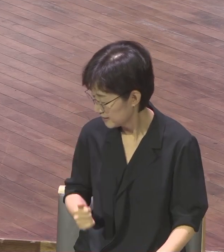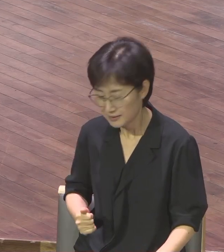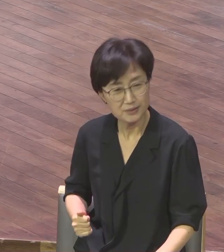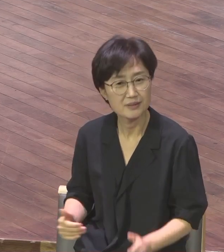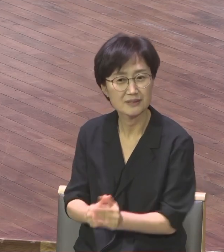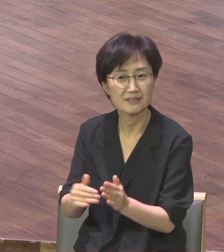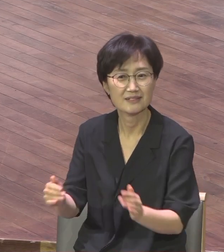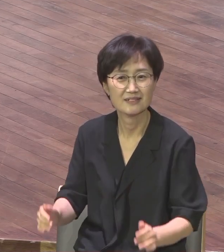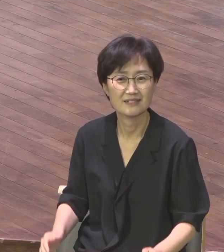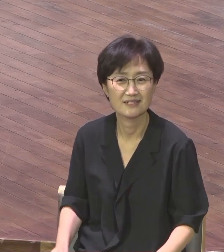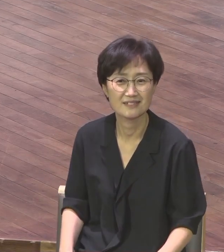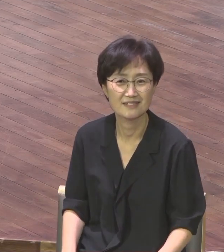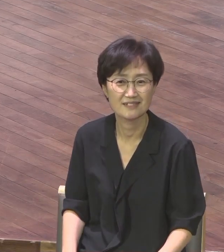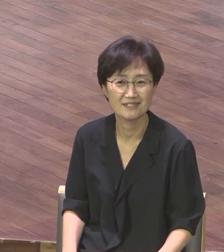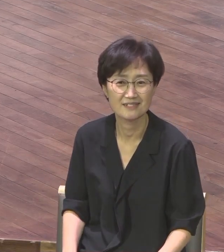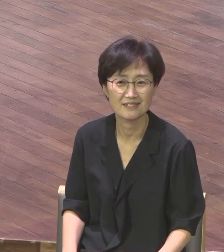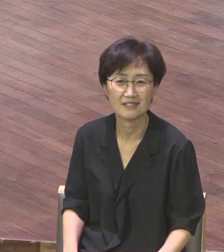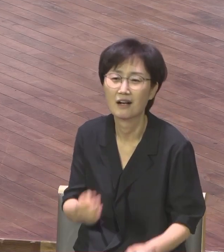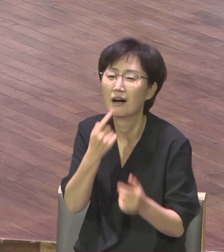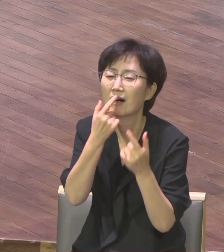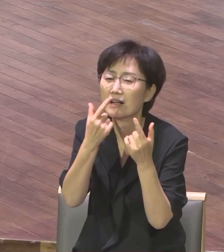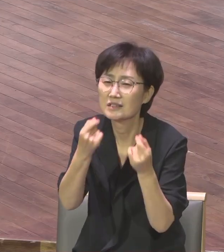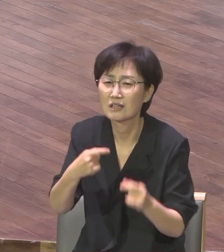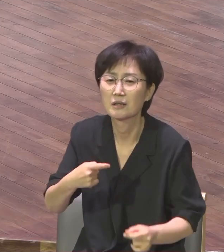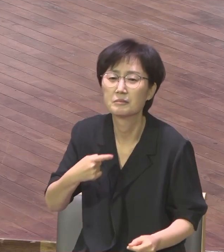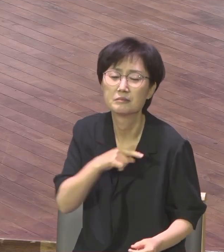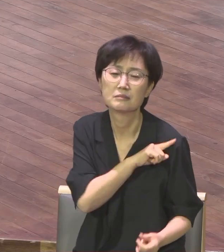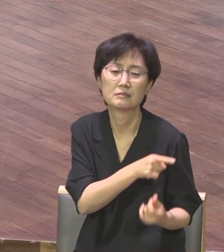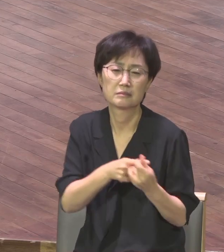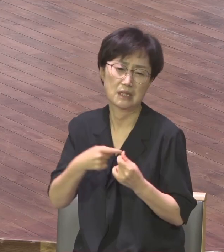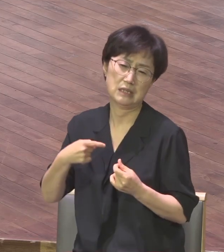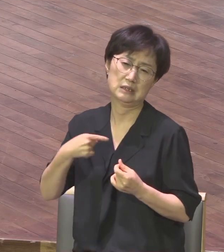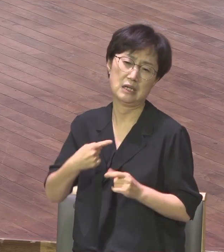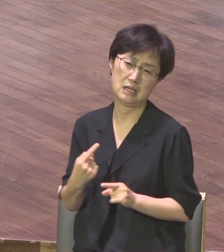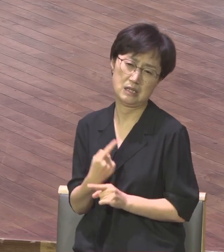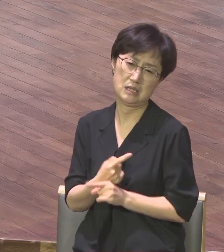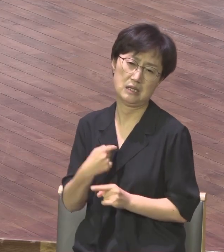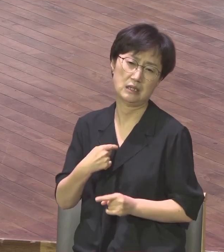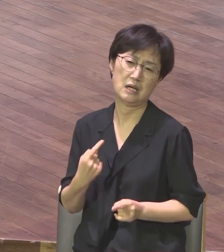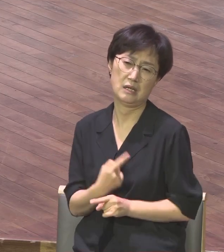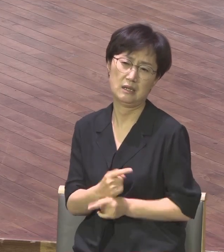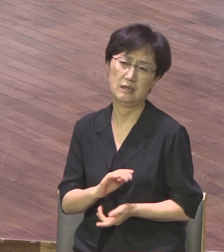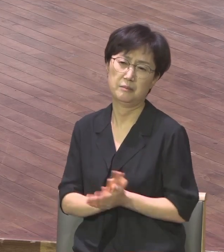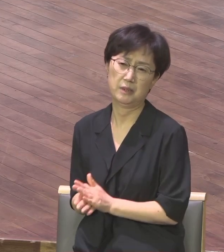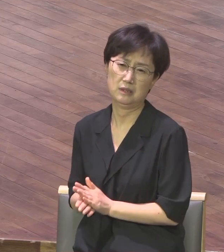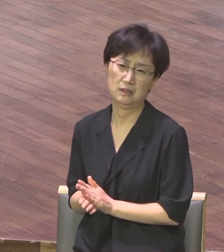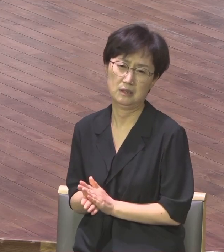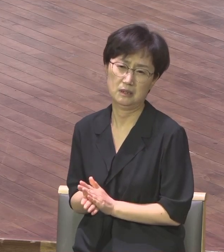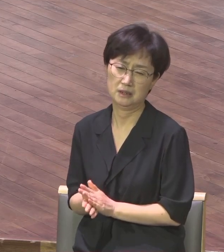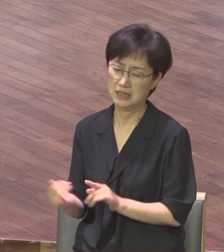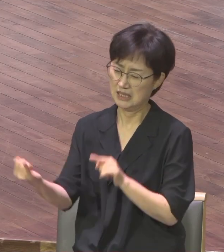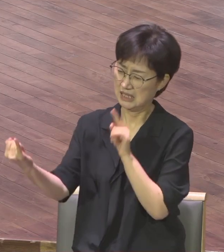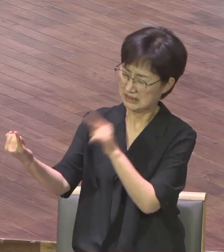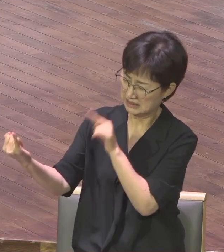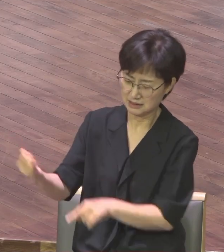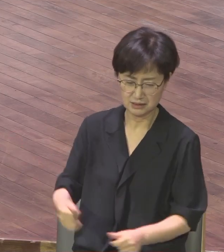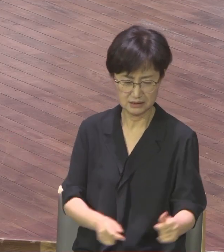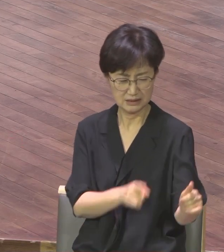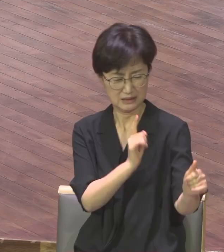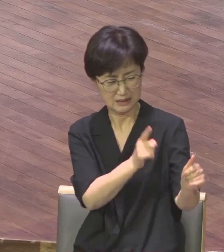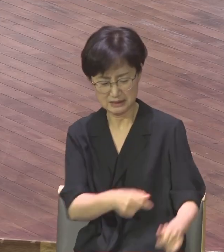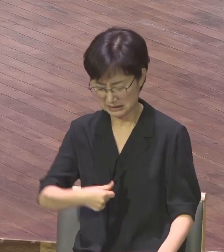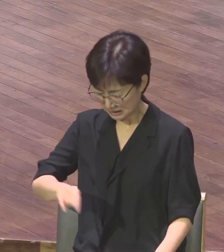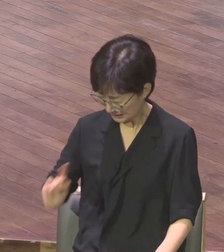누구 변합니까? 내가 먼저 변해야 돼. 내가 먼저 저 마누라가 저 남편이 저 자식이